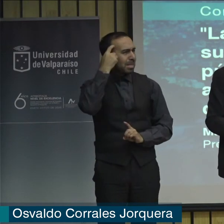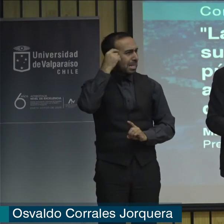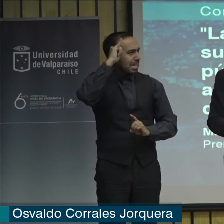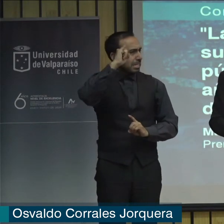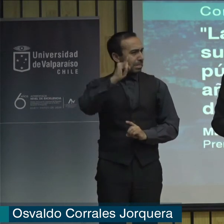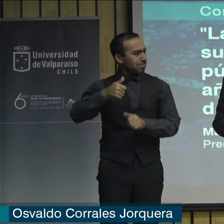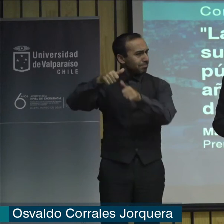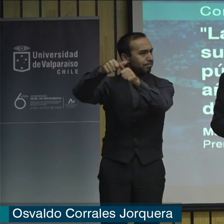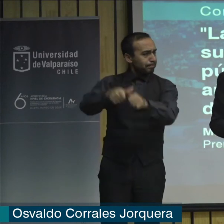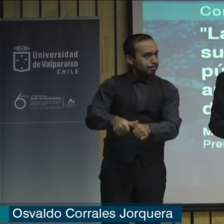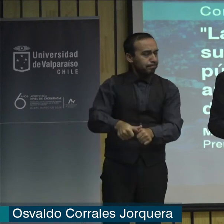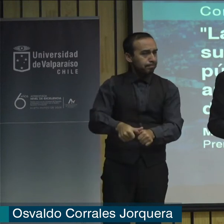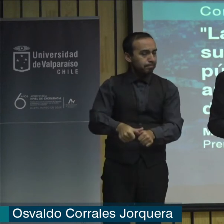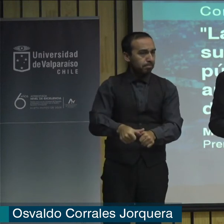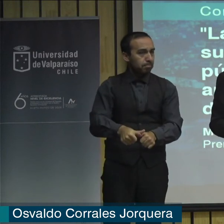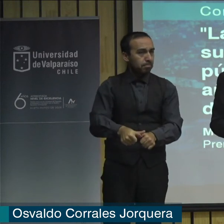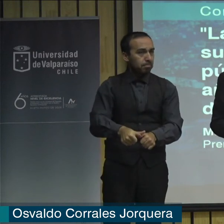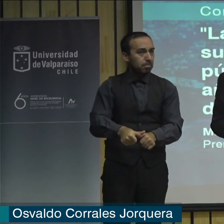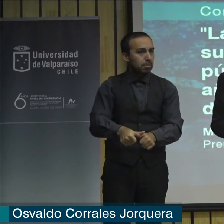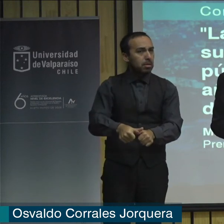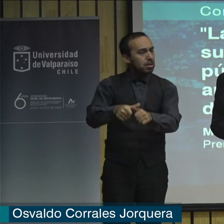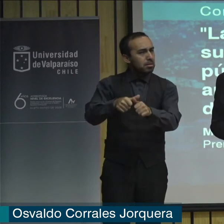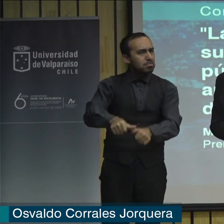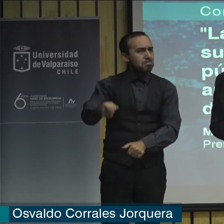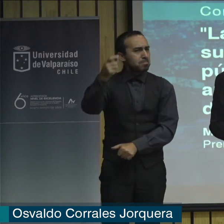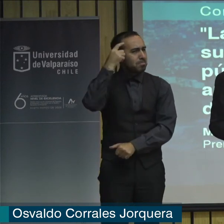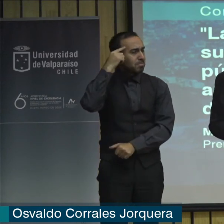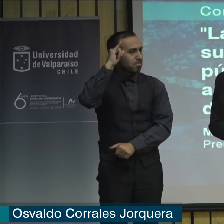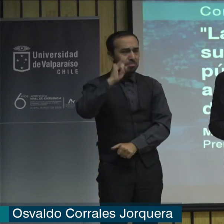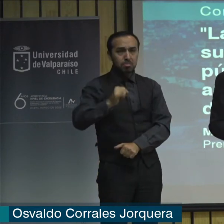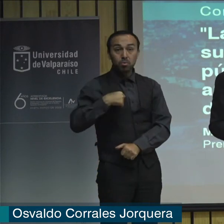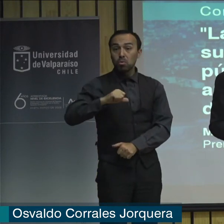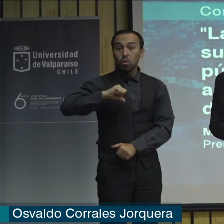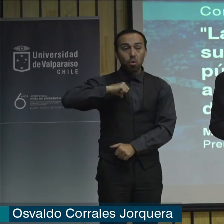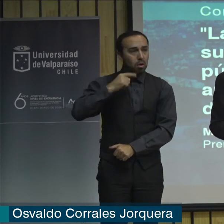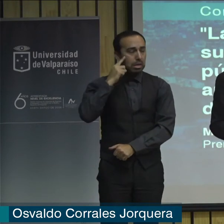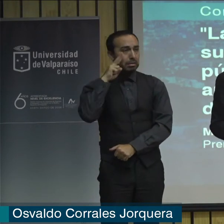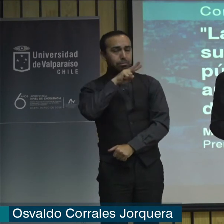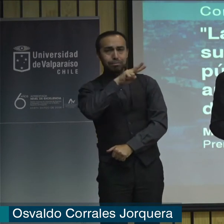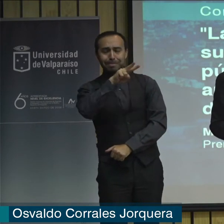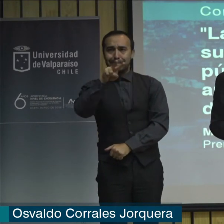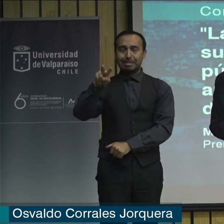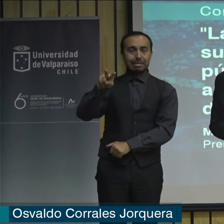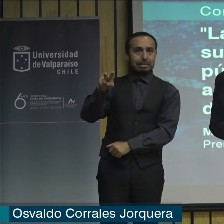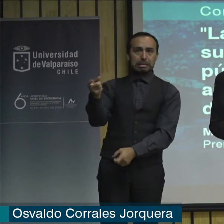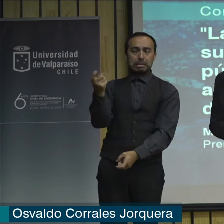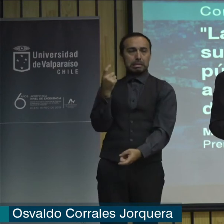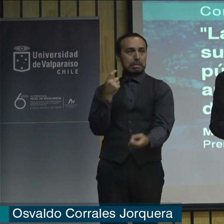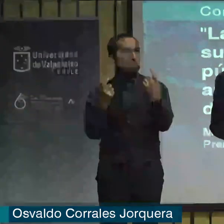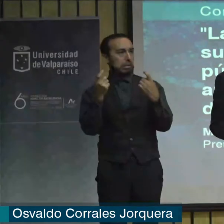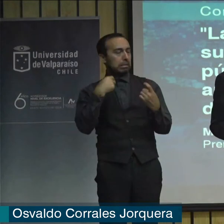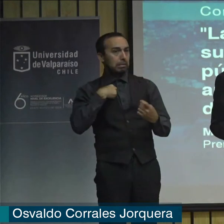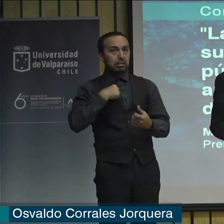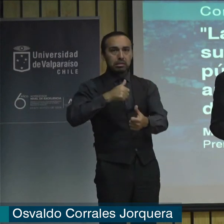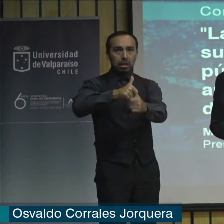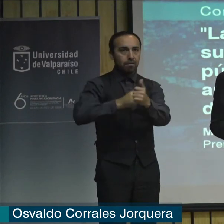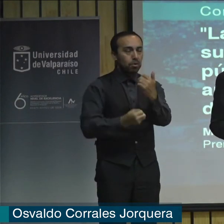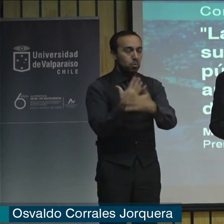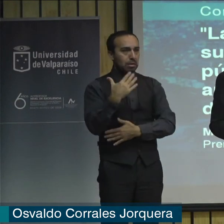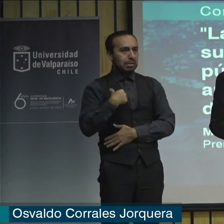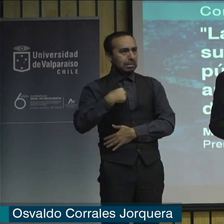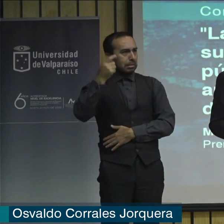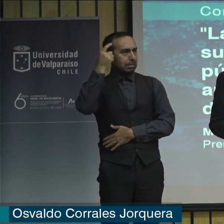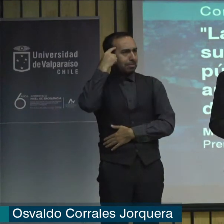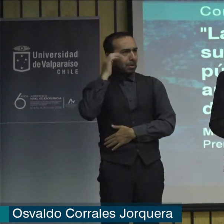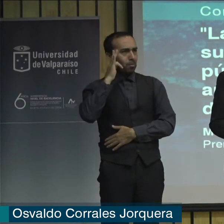perdón a repensarla constantemente por nuestros jóvenes se ven enfrentados a un entorno que les desafía con una caída importante en sus